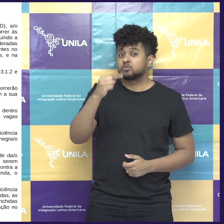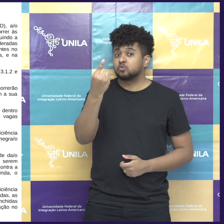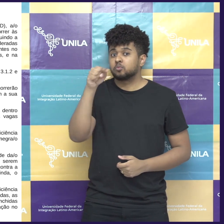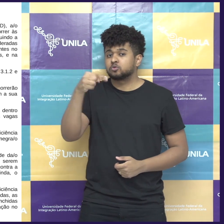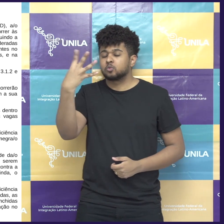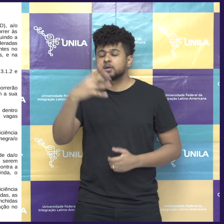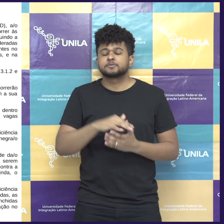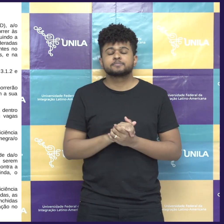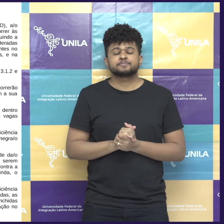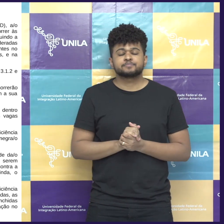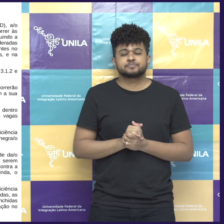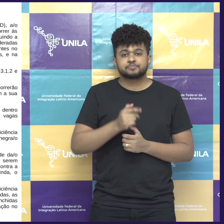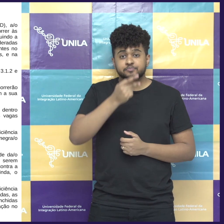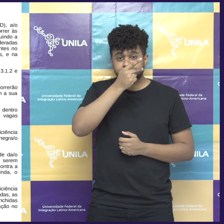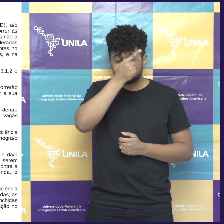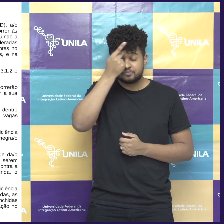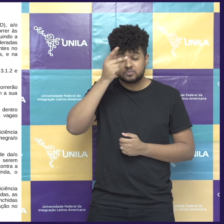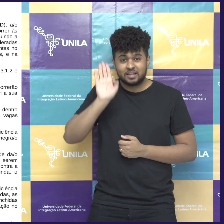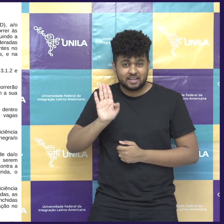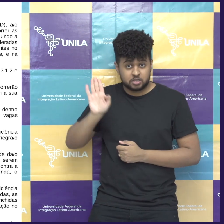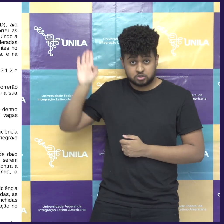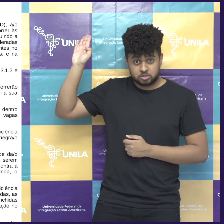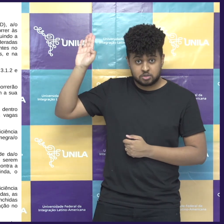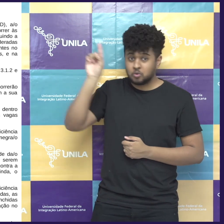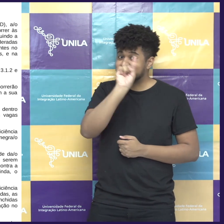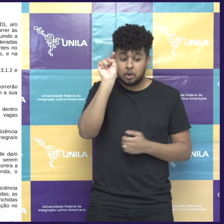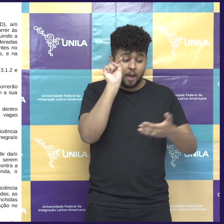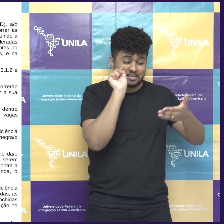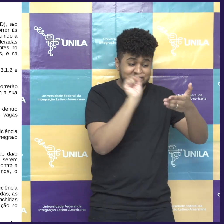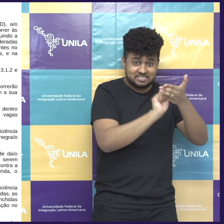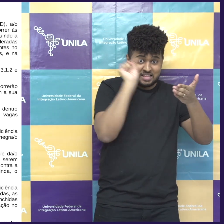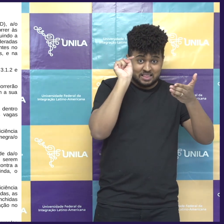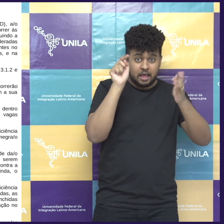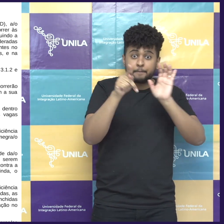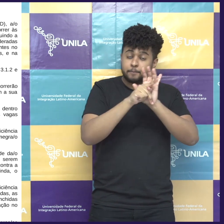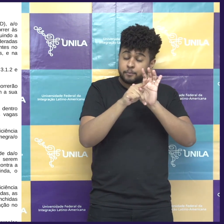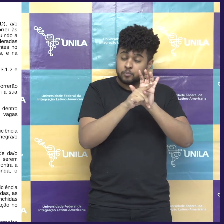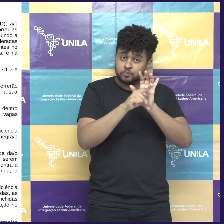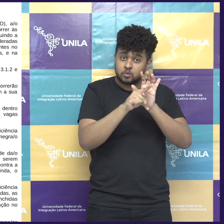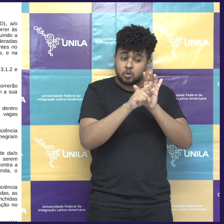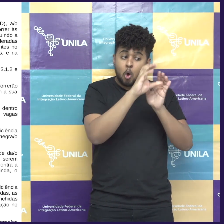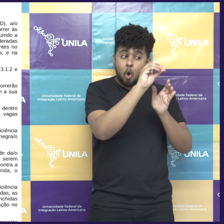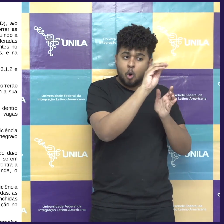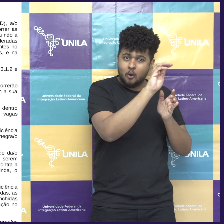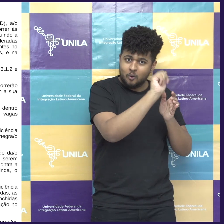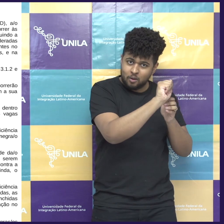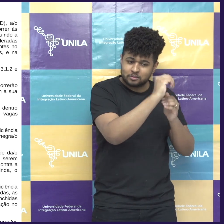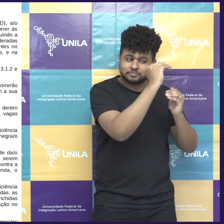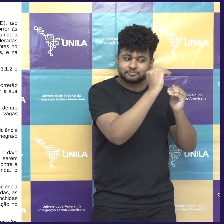3.1.4. Os candidatos que não assinalarem a opção referida nos subitens